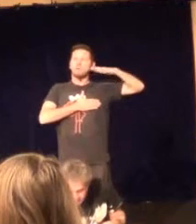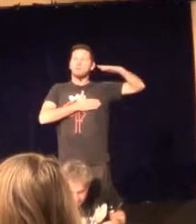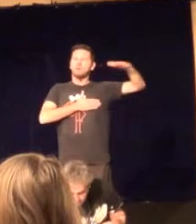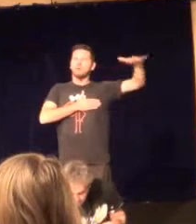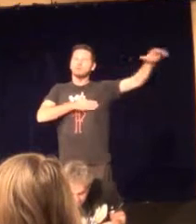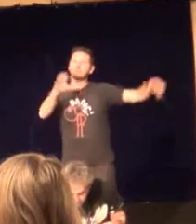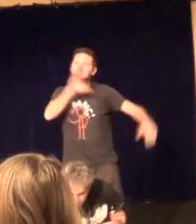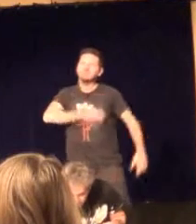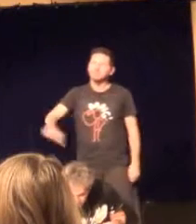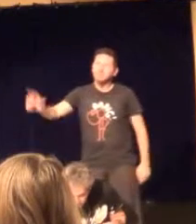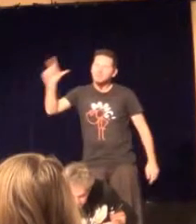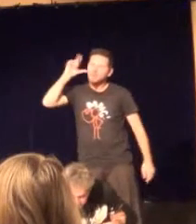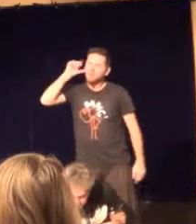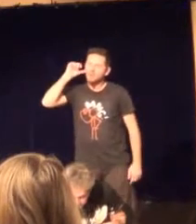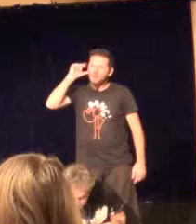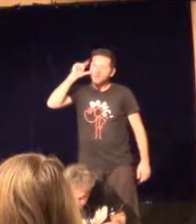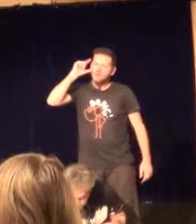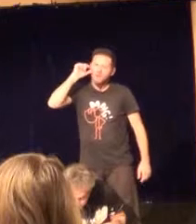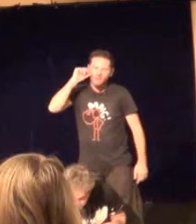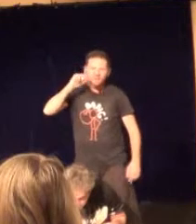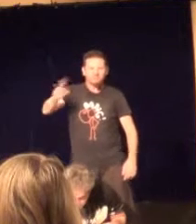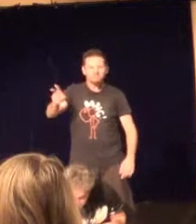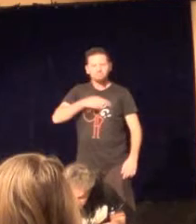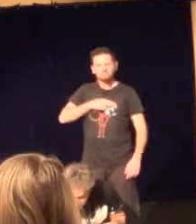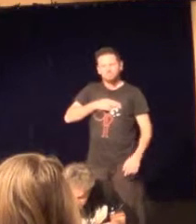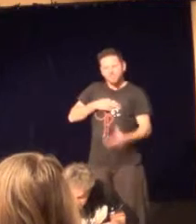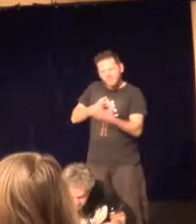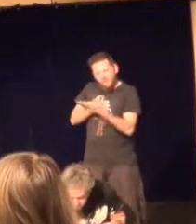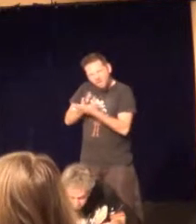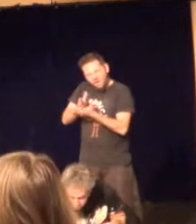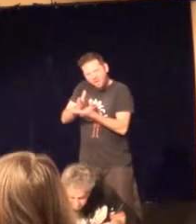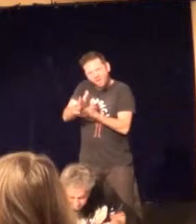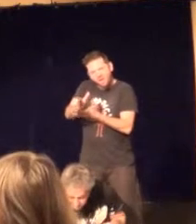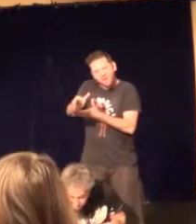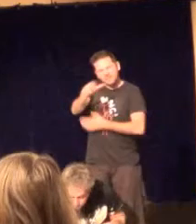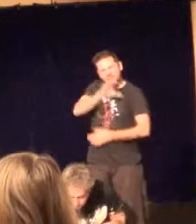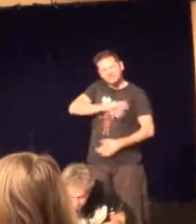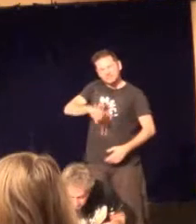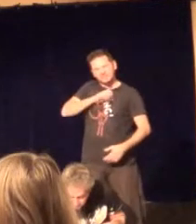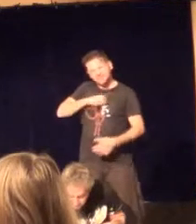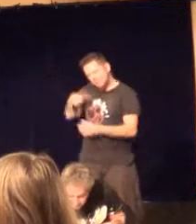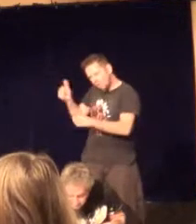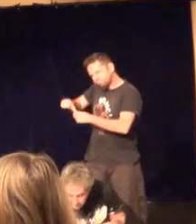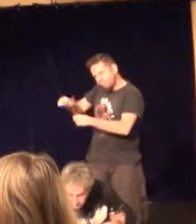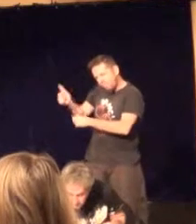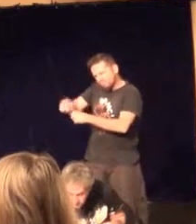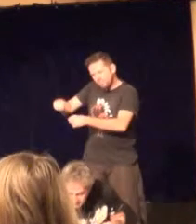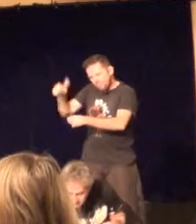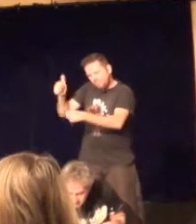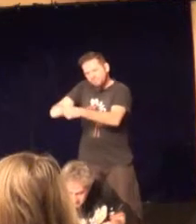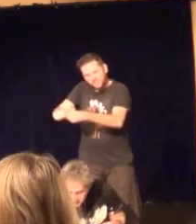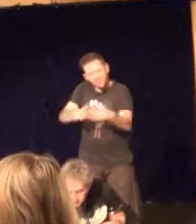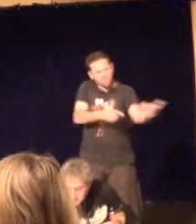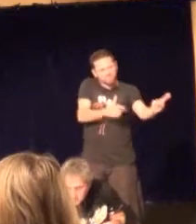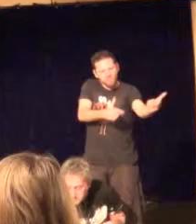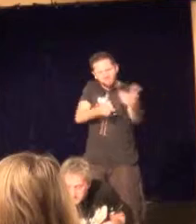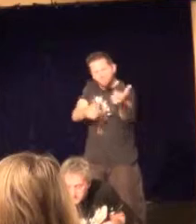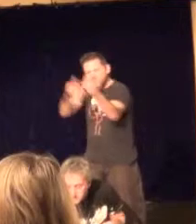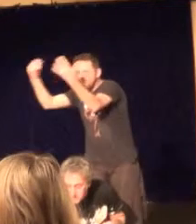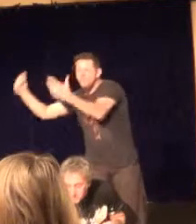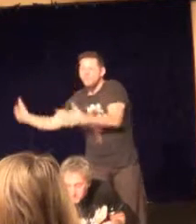essayé d'abreuver mon sillon. J'ai bien essayé de compter des balles, de compter des grenades. J'ai bien essayé